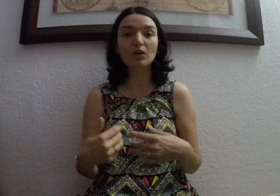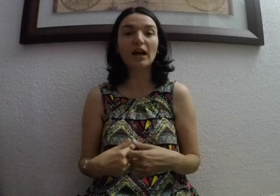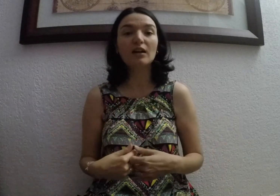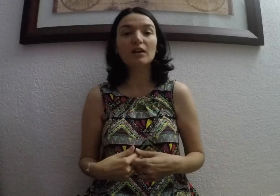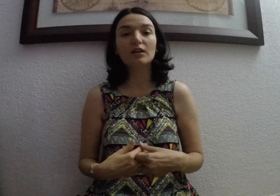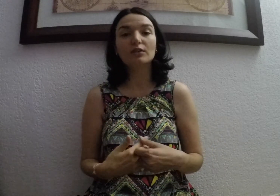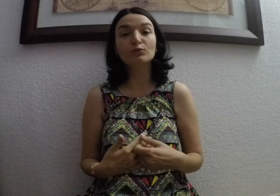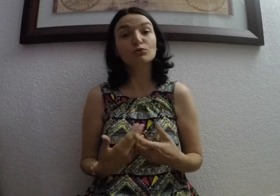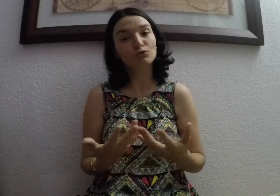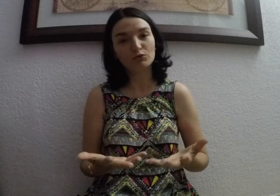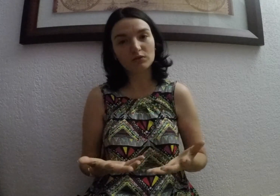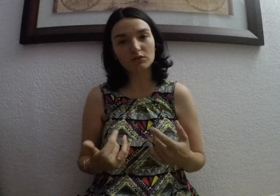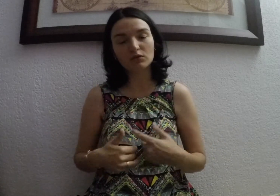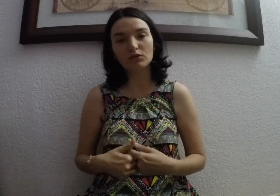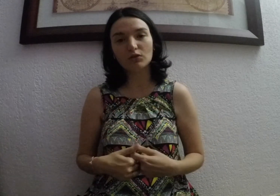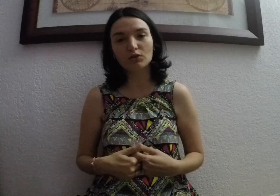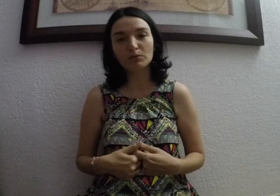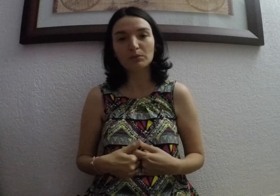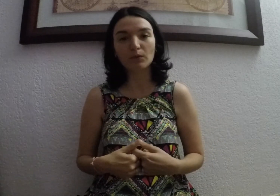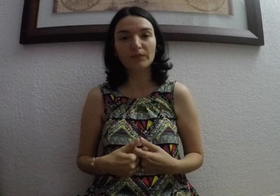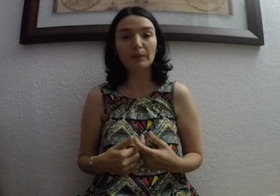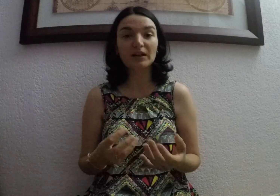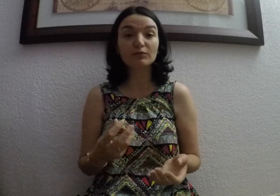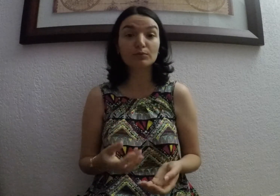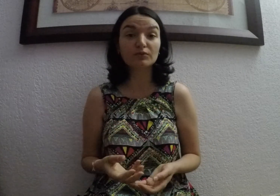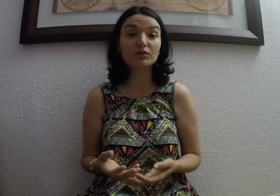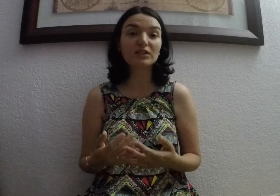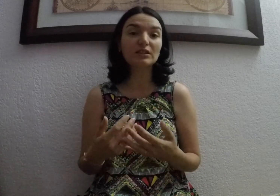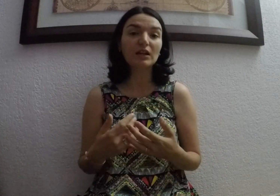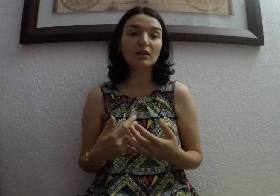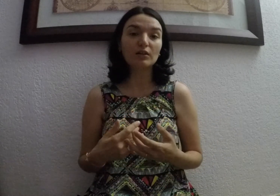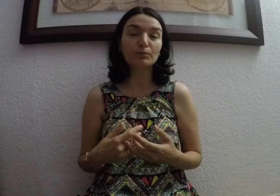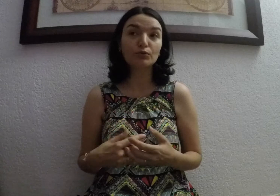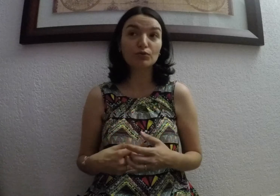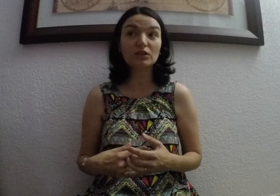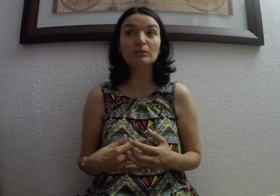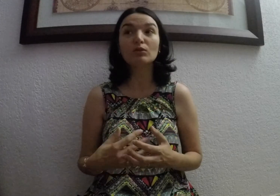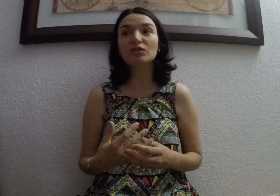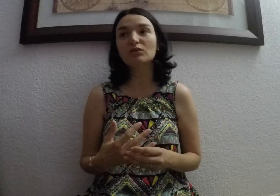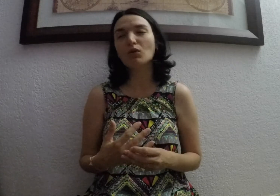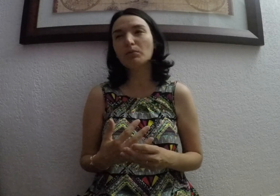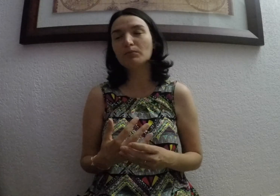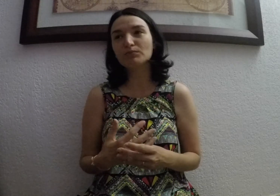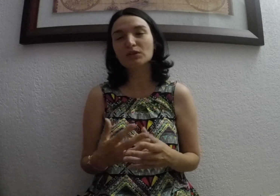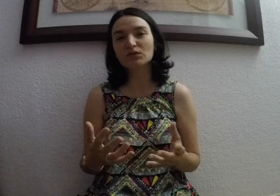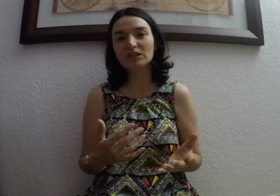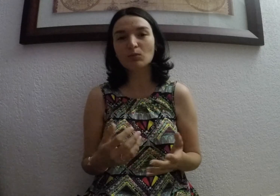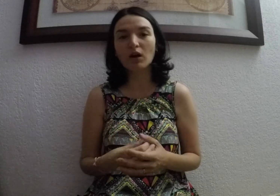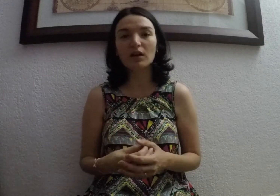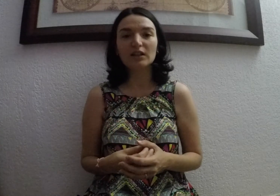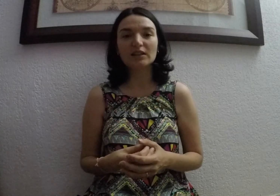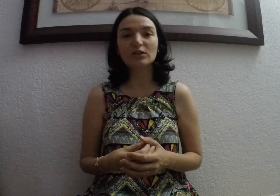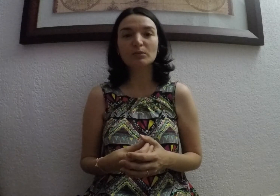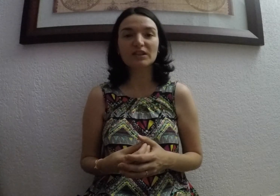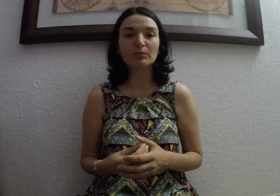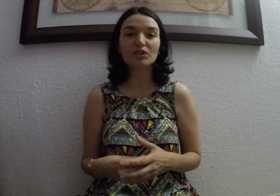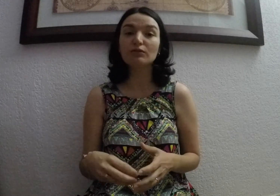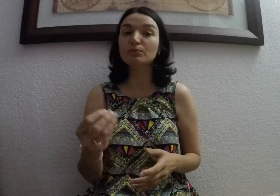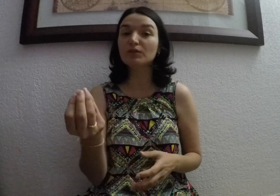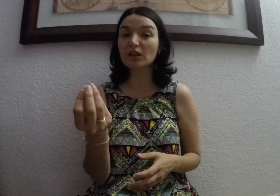moment-là, donc je lui donne le biberon. Après, vous pouvez aussi, pour ceux qui mangent, qui ont 6 mois et qui commencent à manger, vous pouvez lui